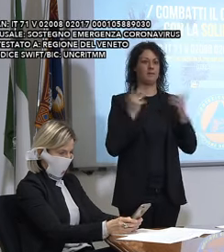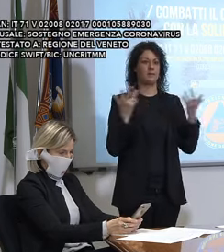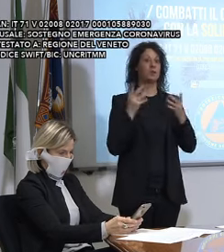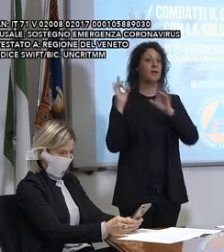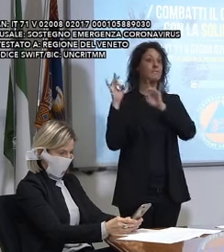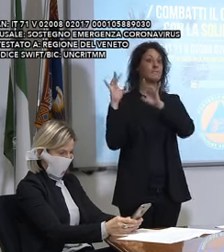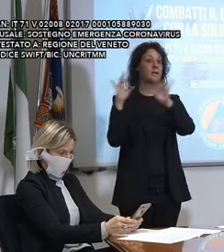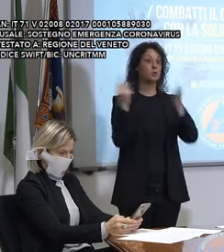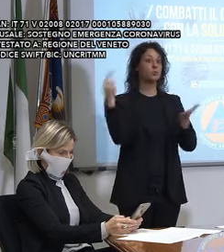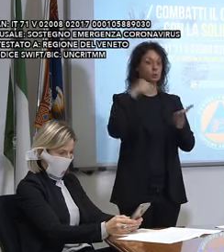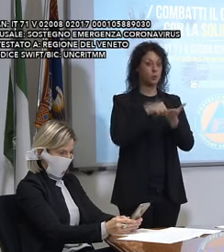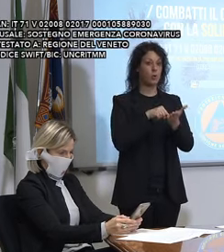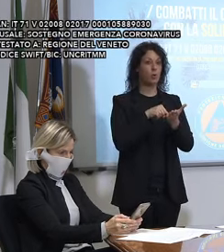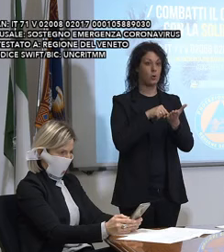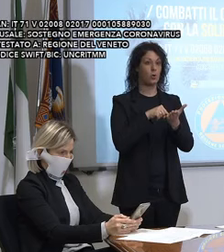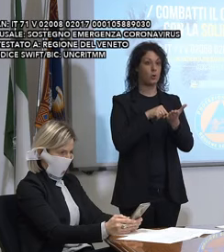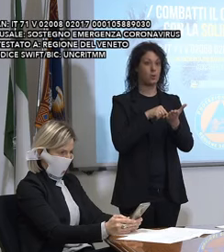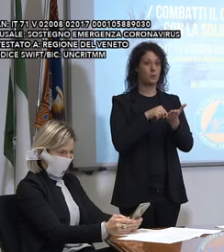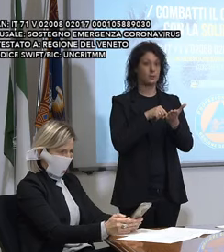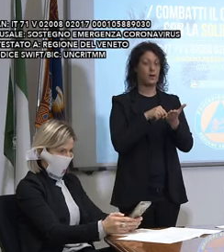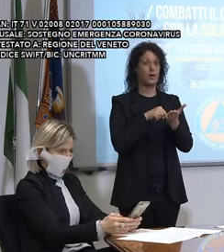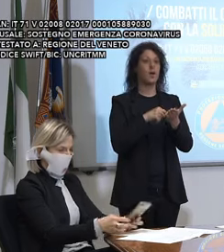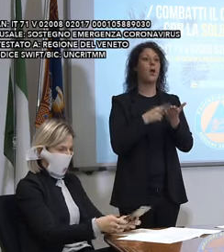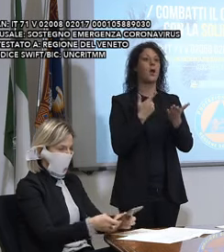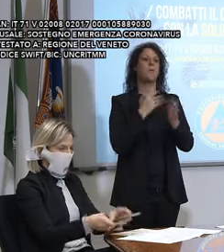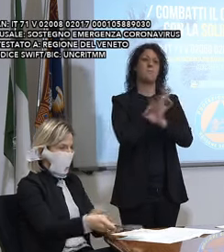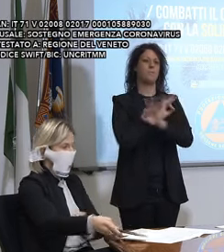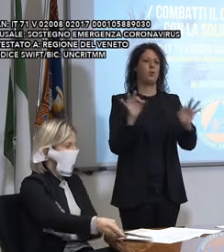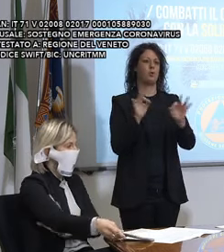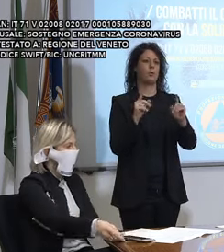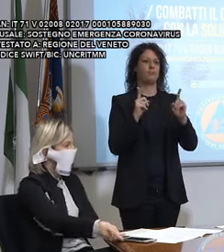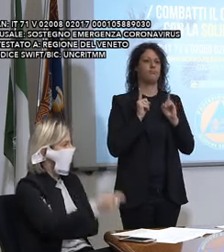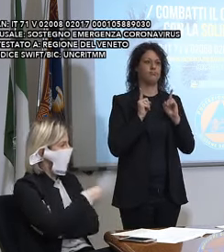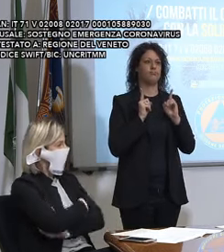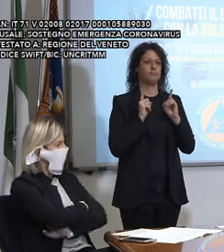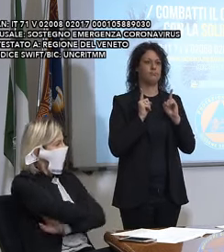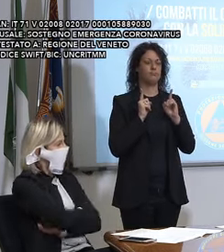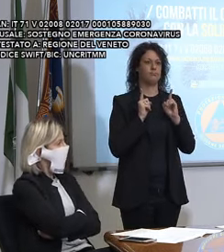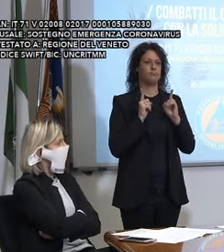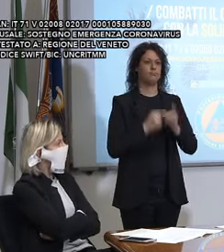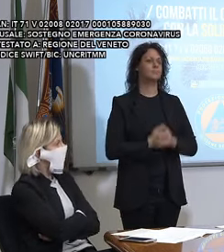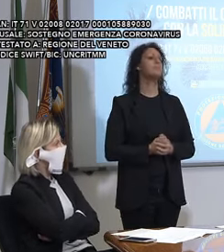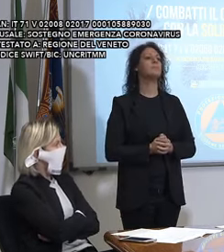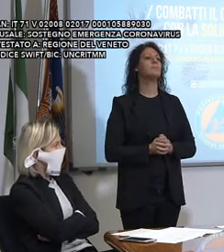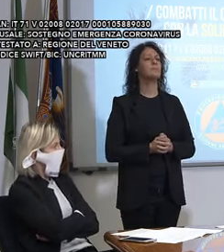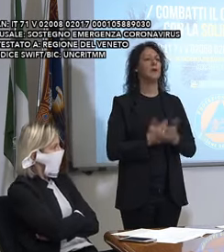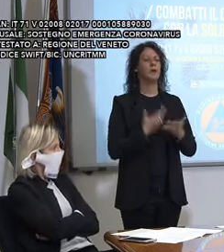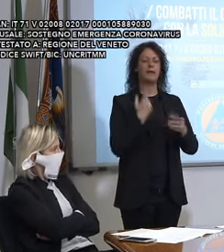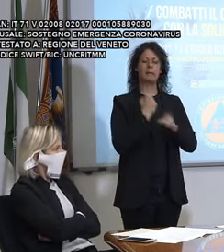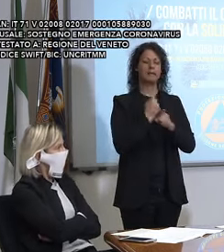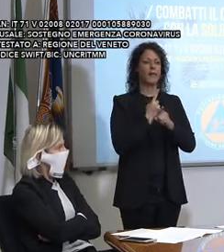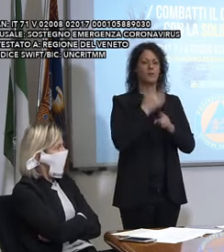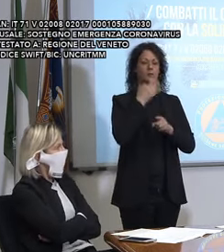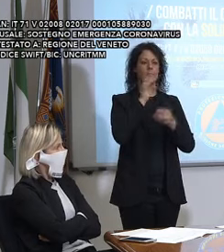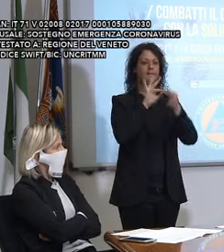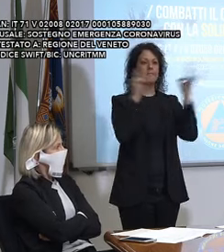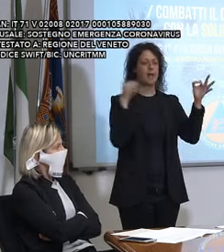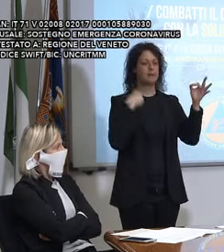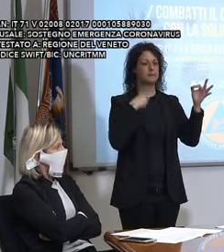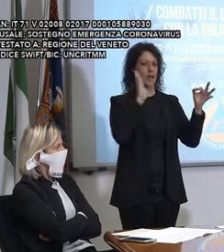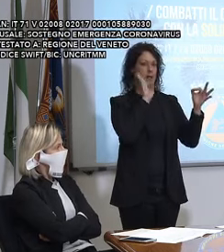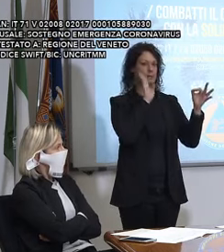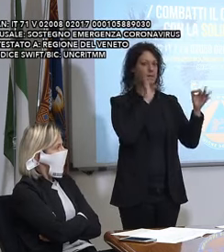dovesse tornare in maniera importante. C'è già, tornare in maniera importante. No, devo stare attento alle parole che dico, perché poi c'è sempre